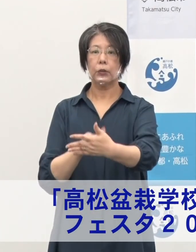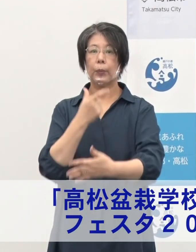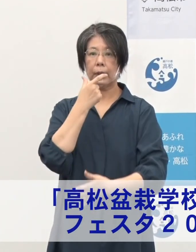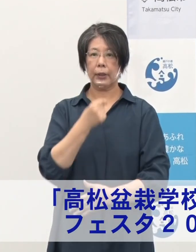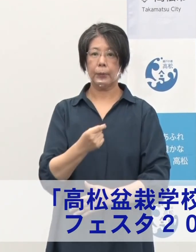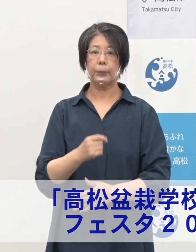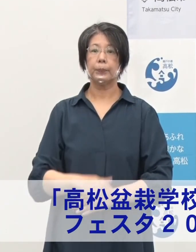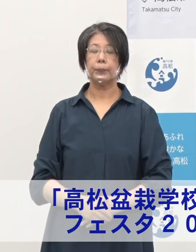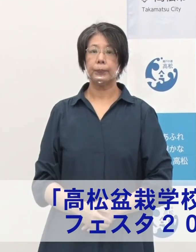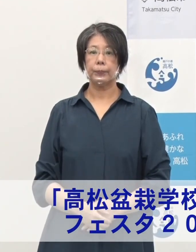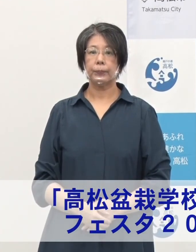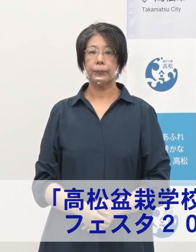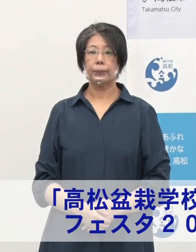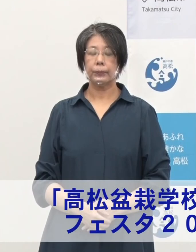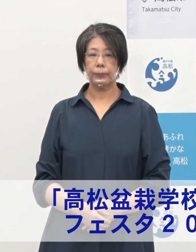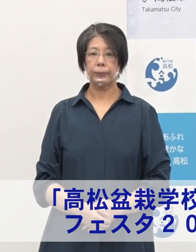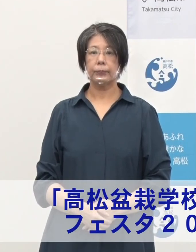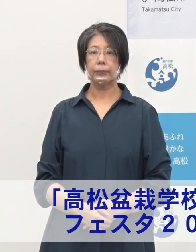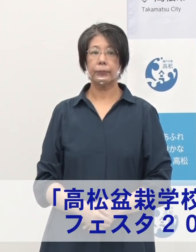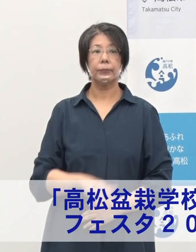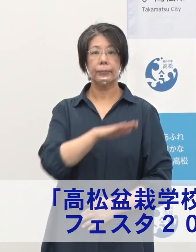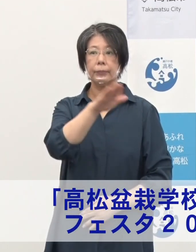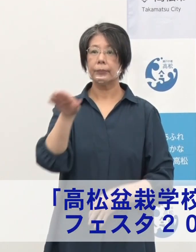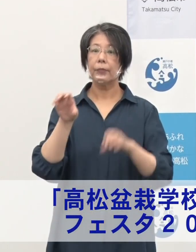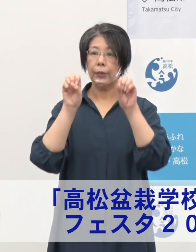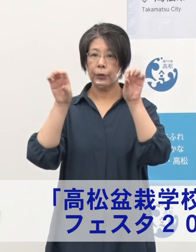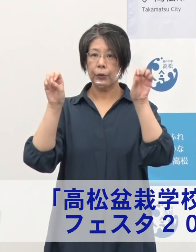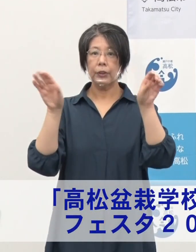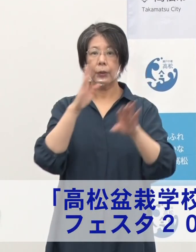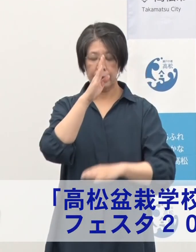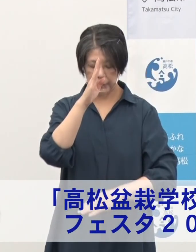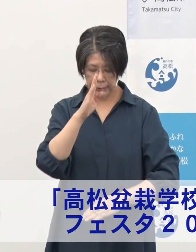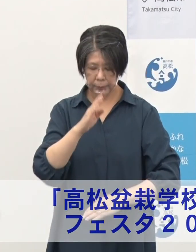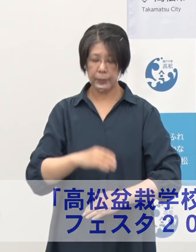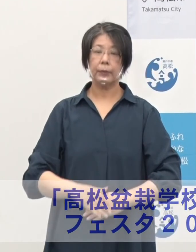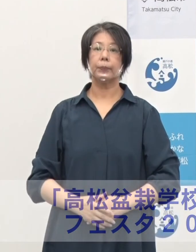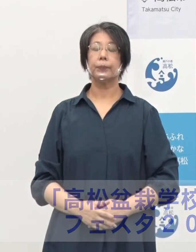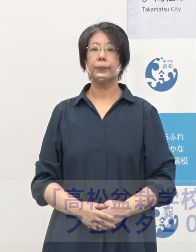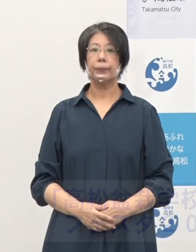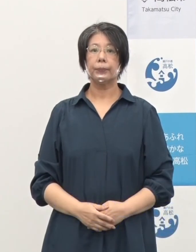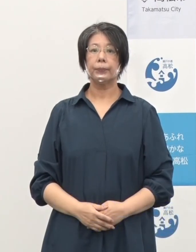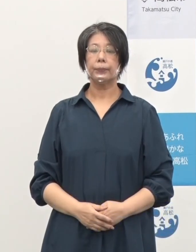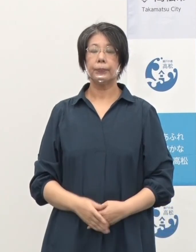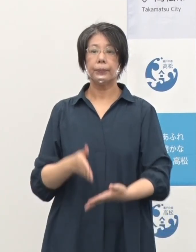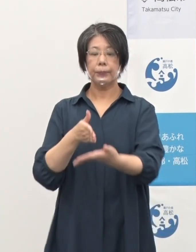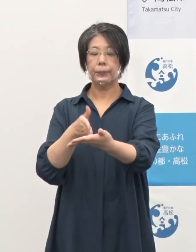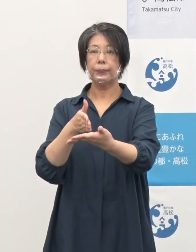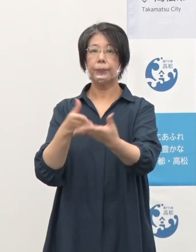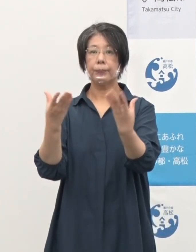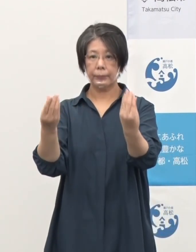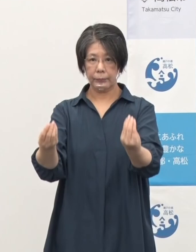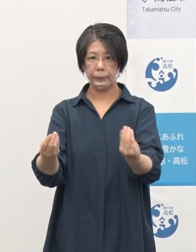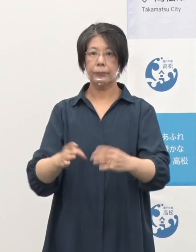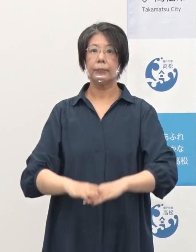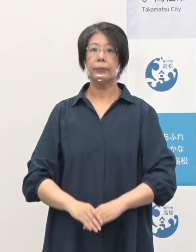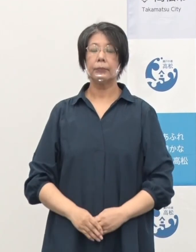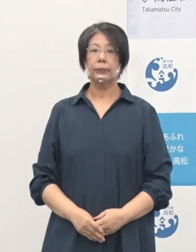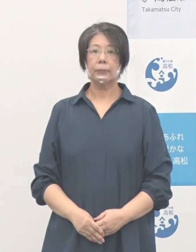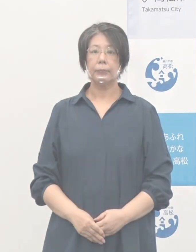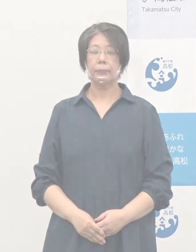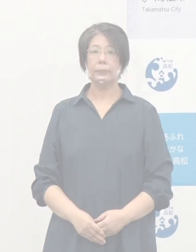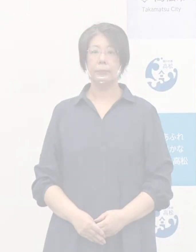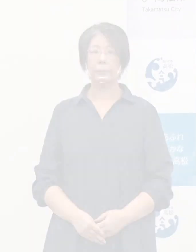と存じますこれにつきましても周知が他の方よろしくお願いしたいと存じます私の方からは以上でございます